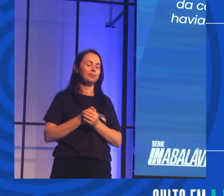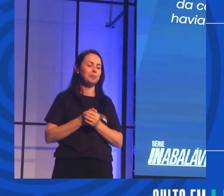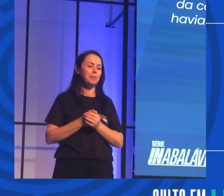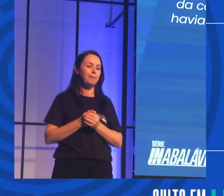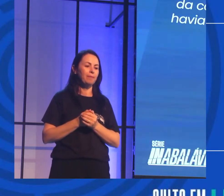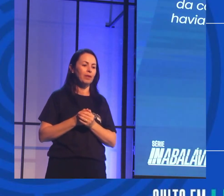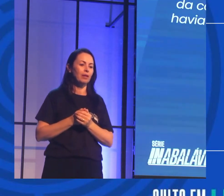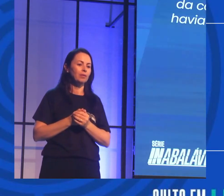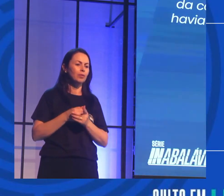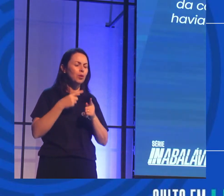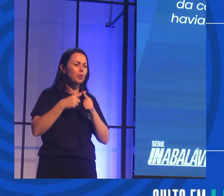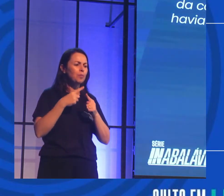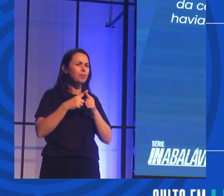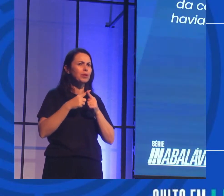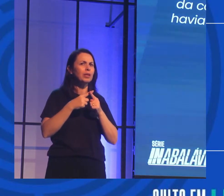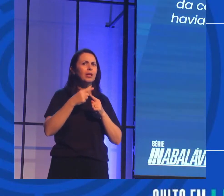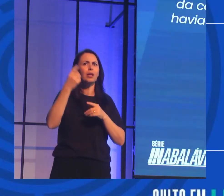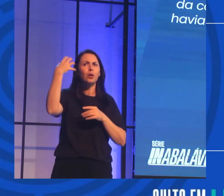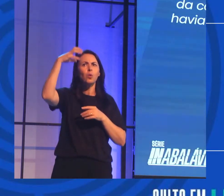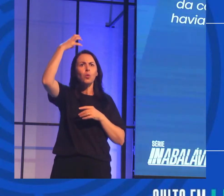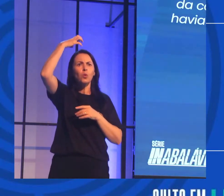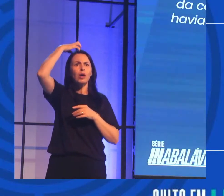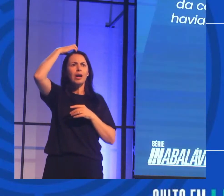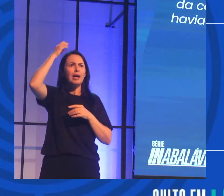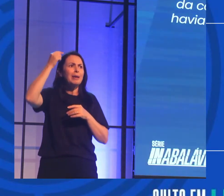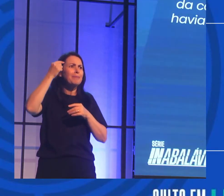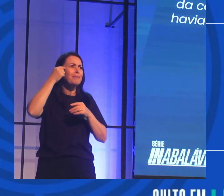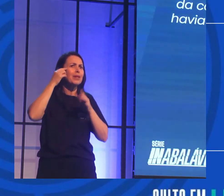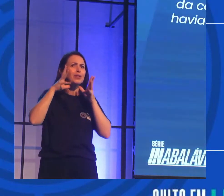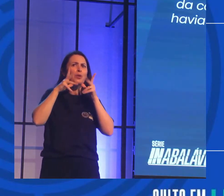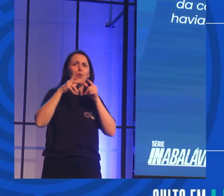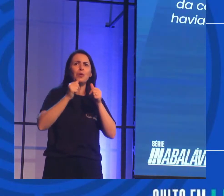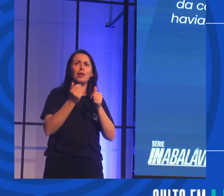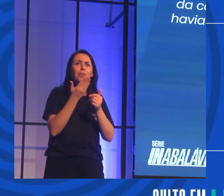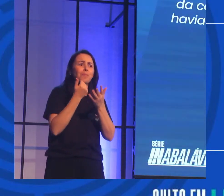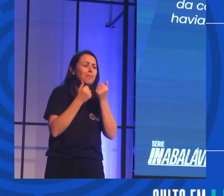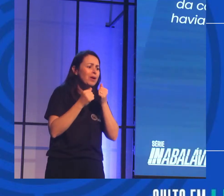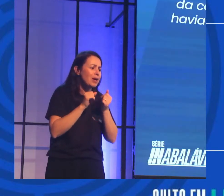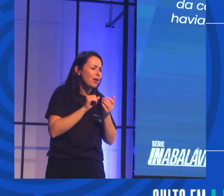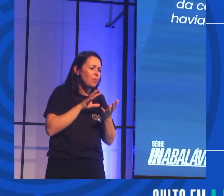Na imagem, na cabeça do rei, os leões tinham devorado ele.